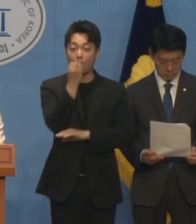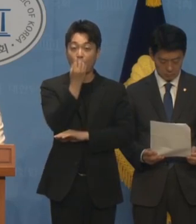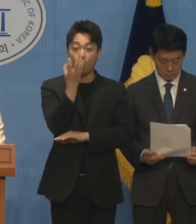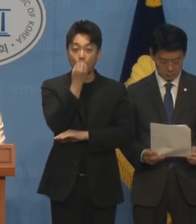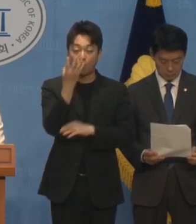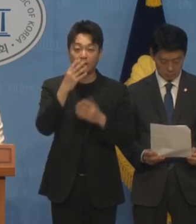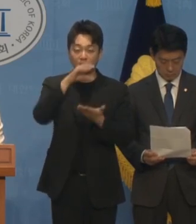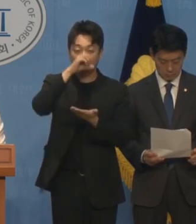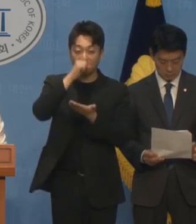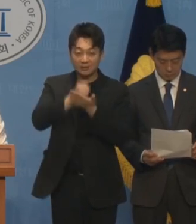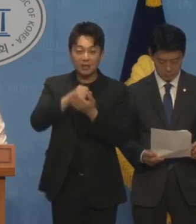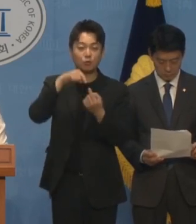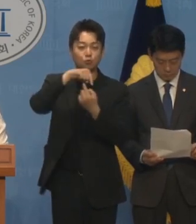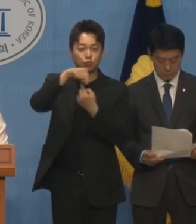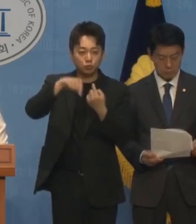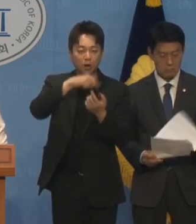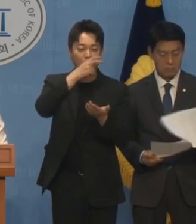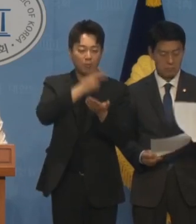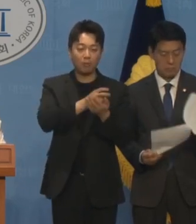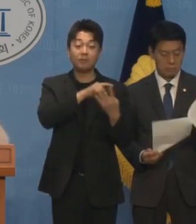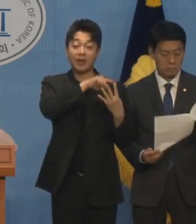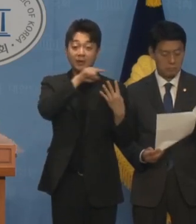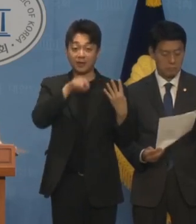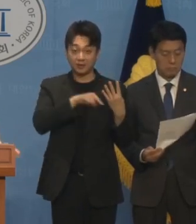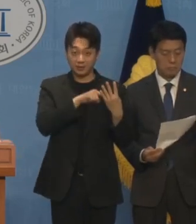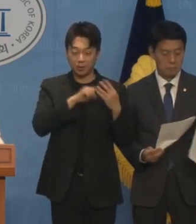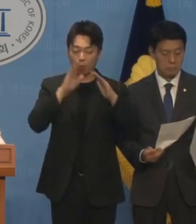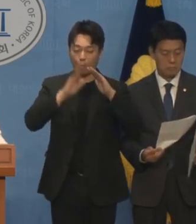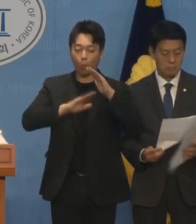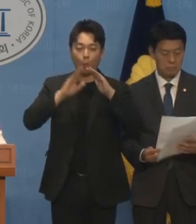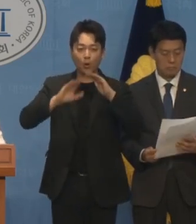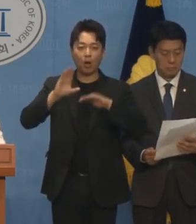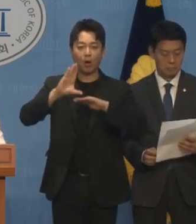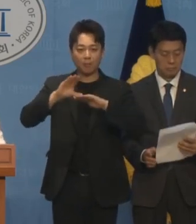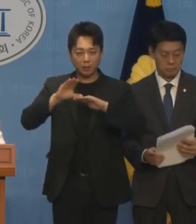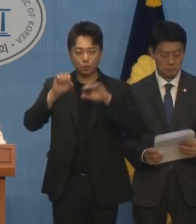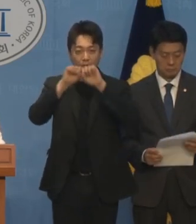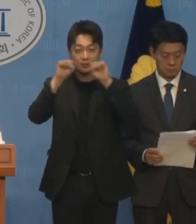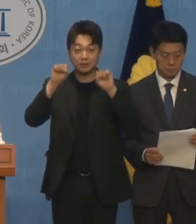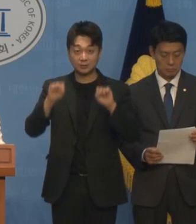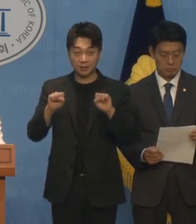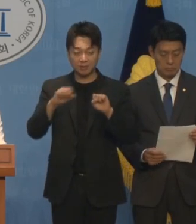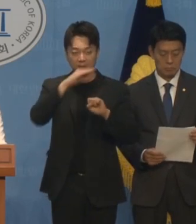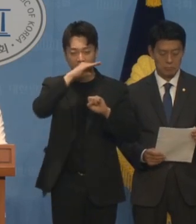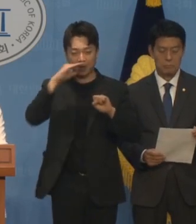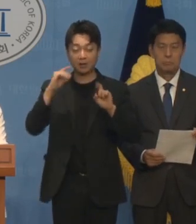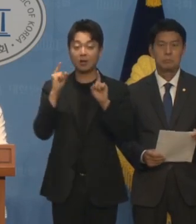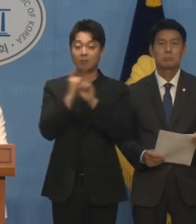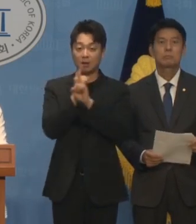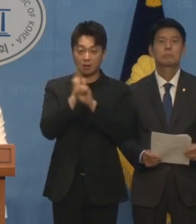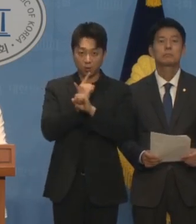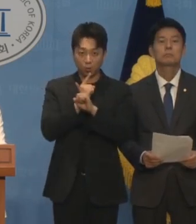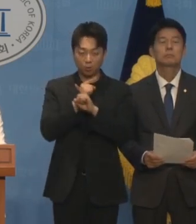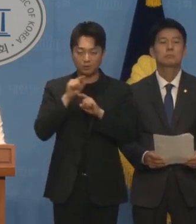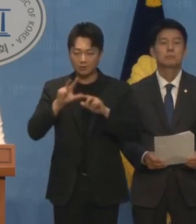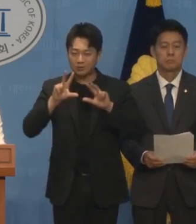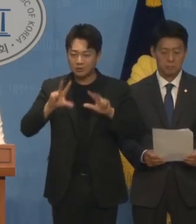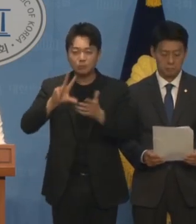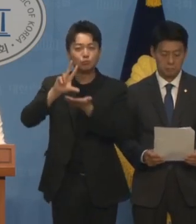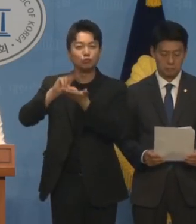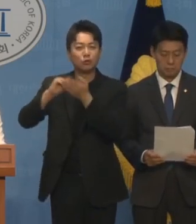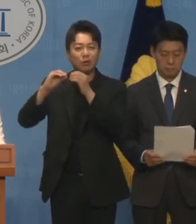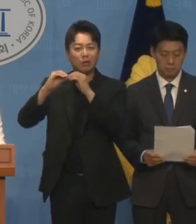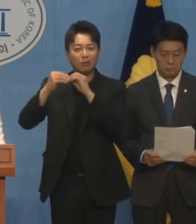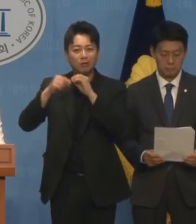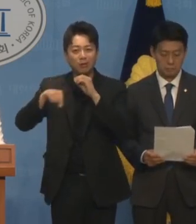법안은 공영방송의 지배구조를 개선하고 위원회 구성 및 의결 구조가 기형적인